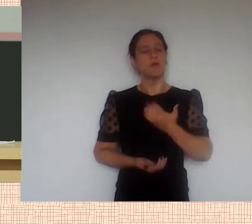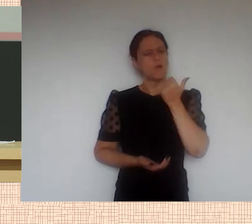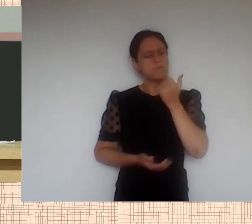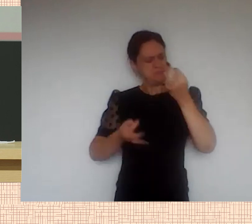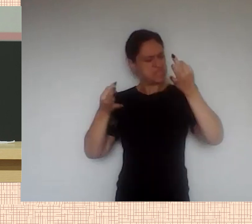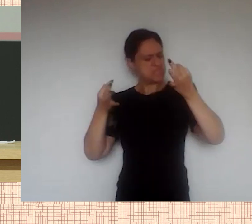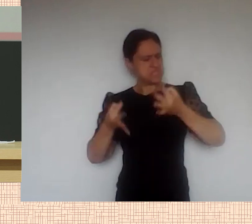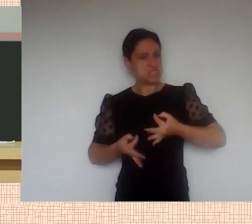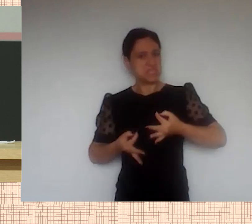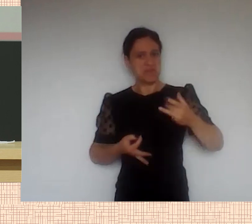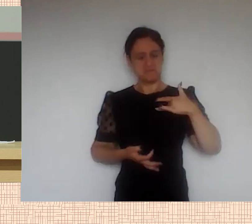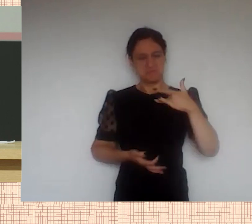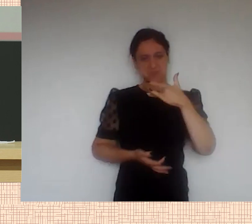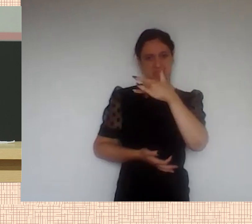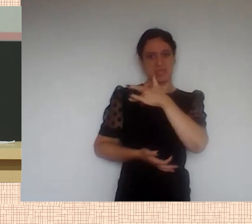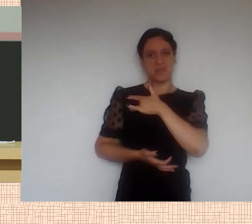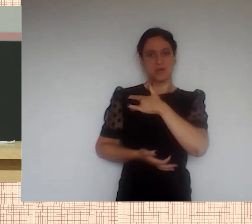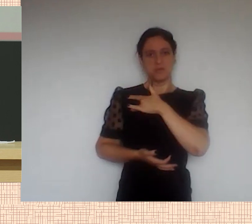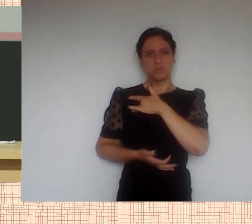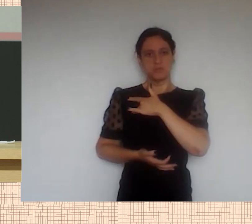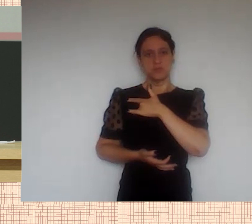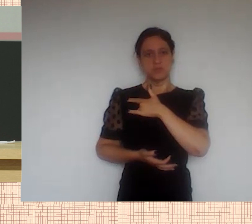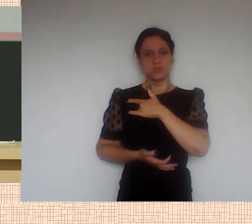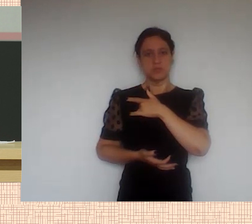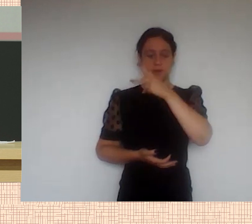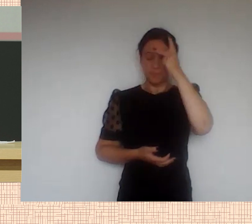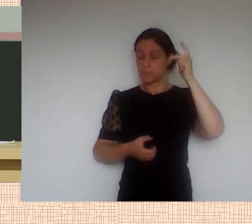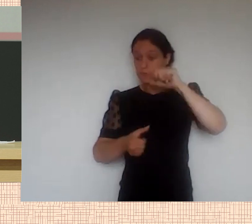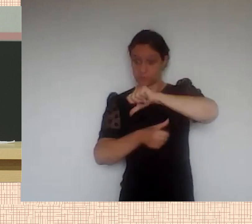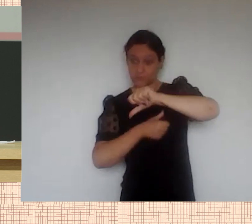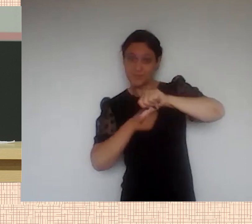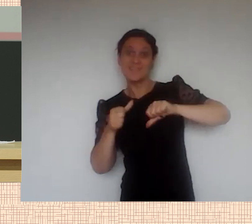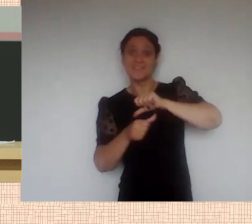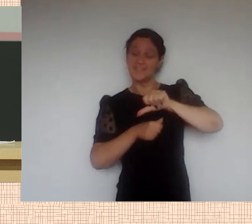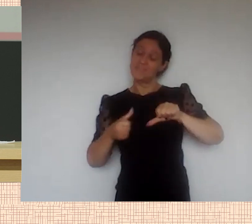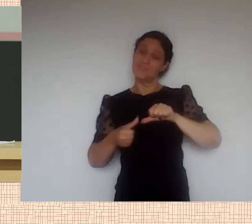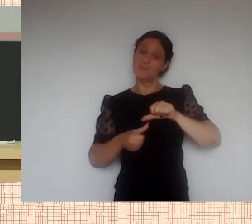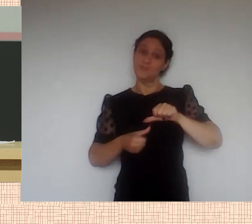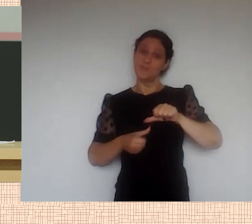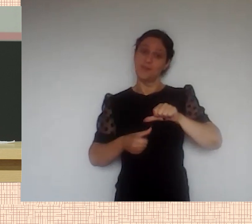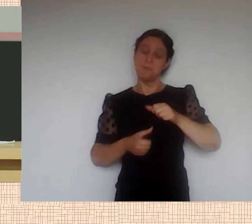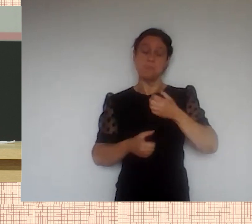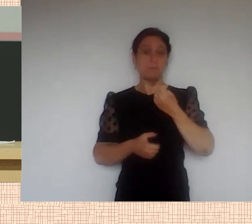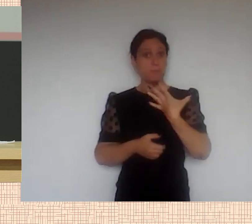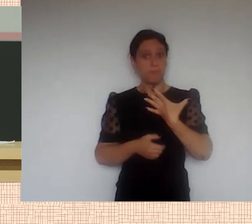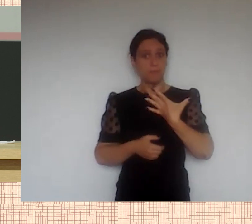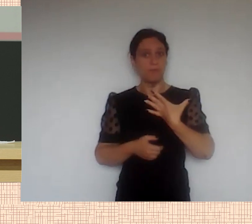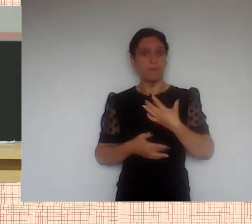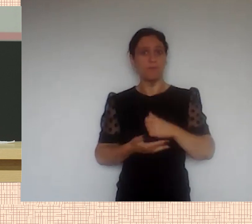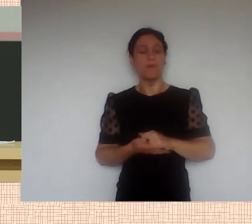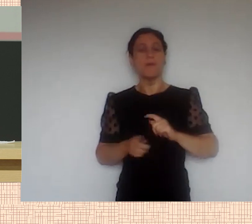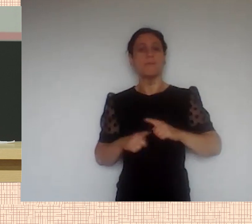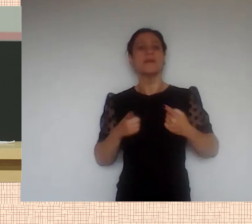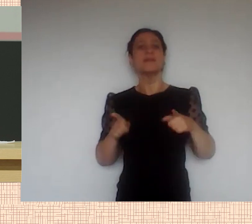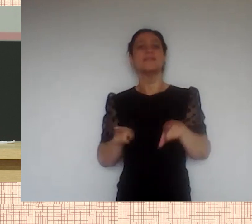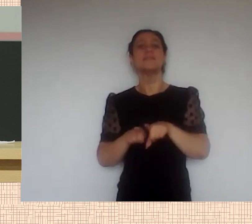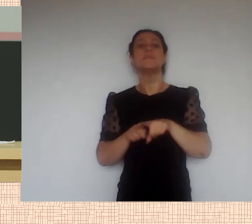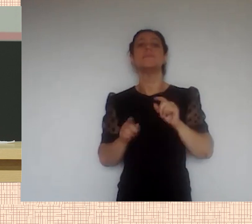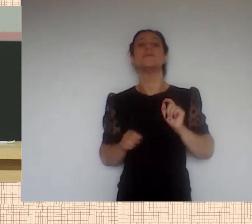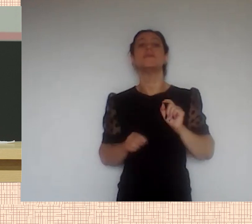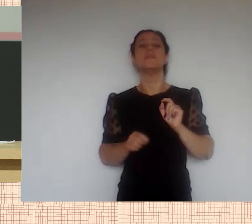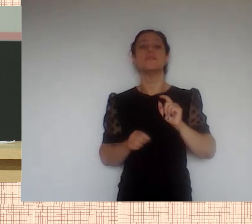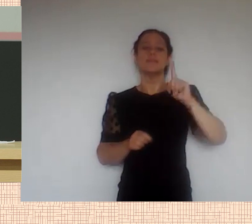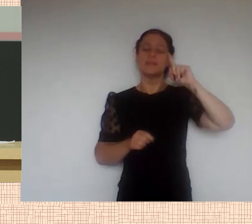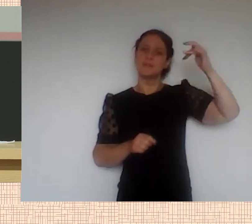Com a nova dieta, você está virando uma outra pessoa, pela nova dieta, mas também